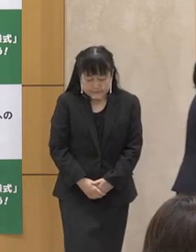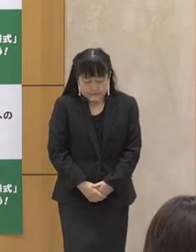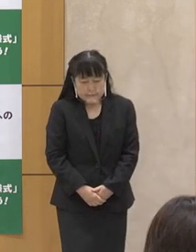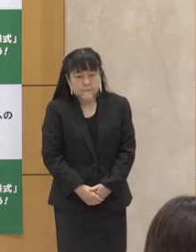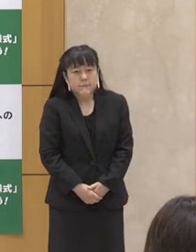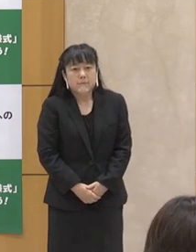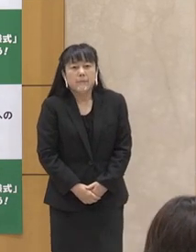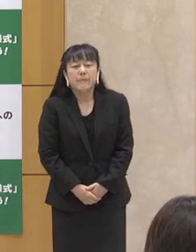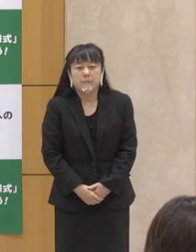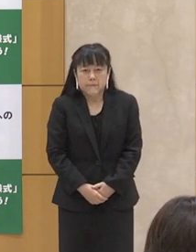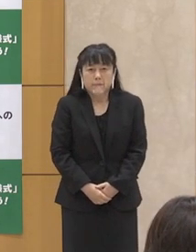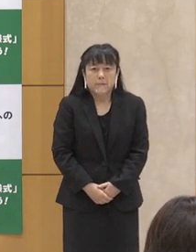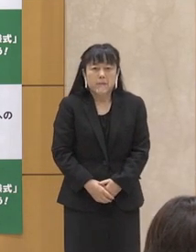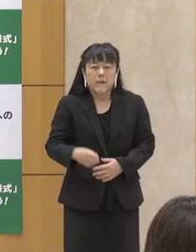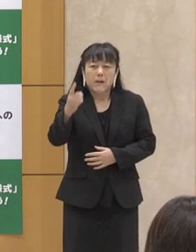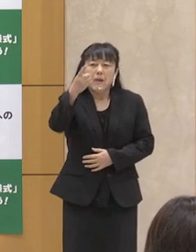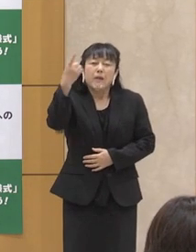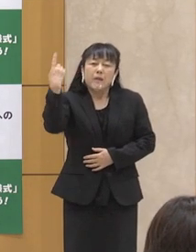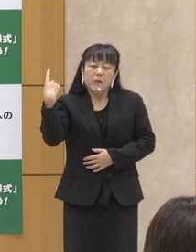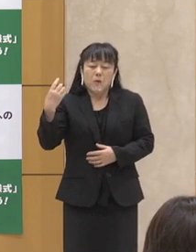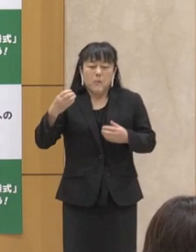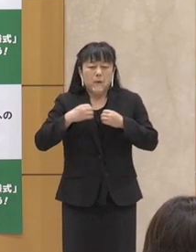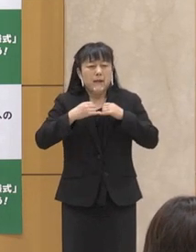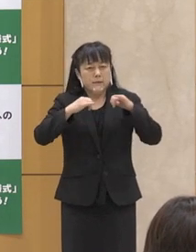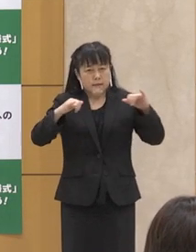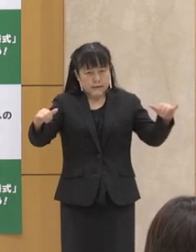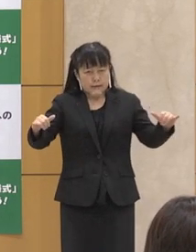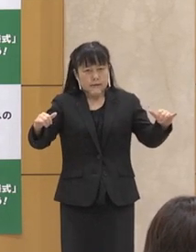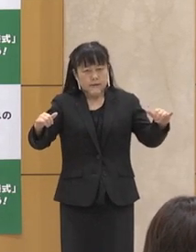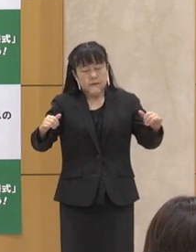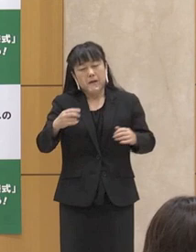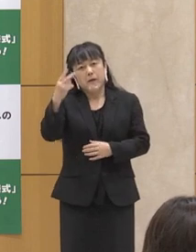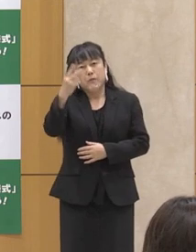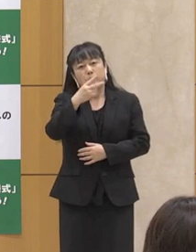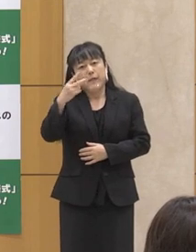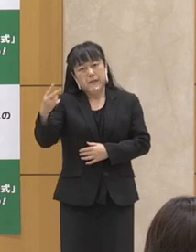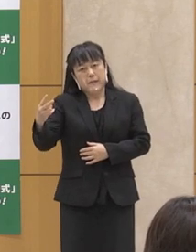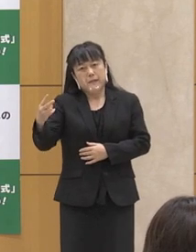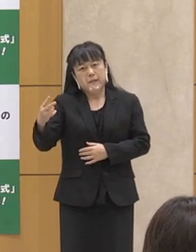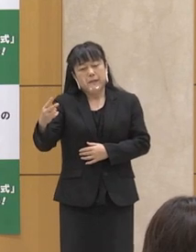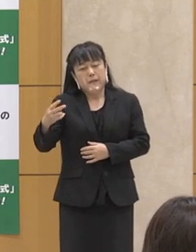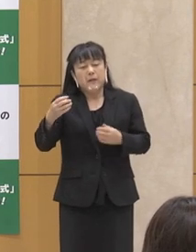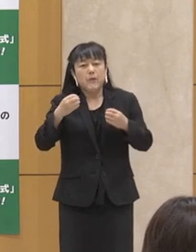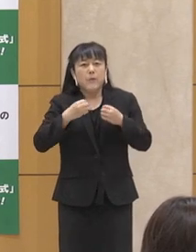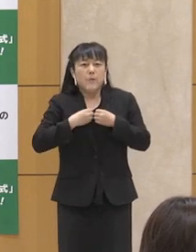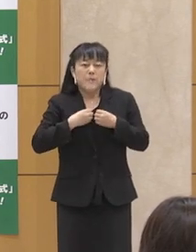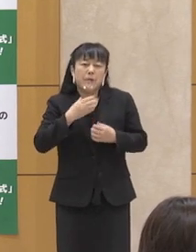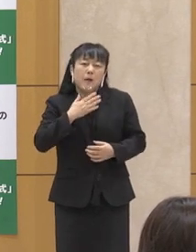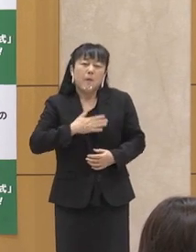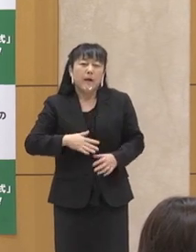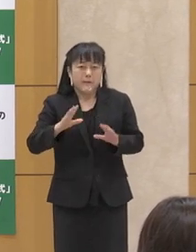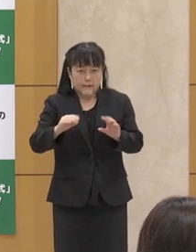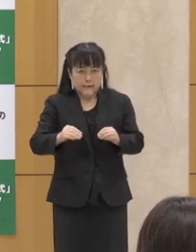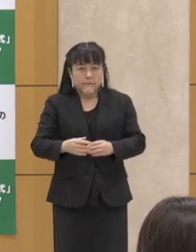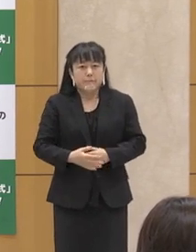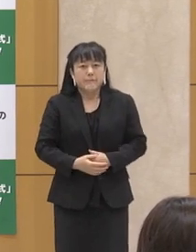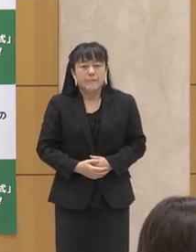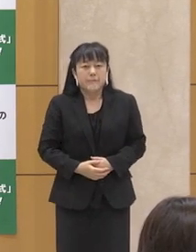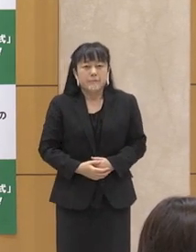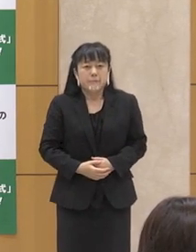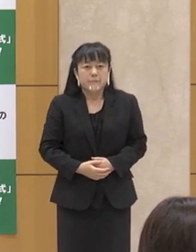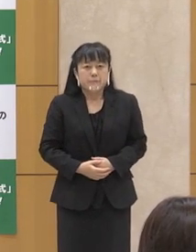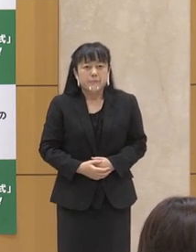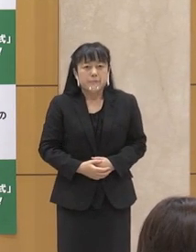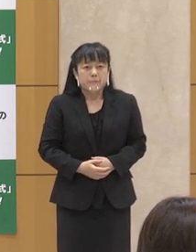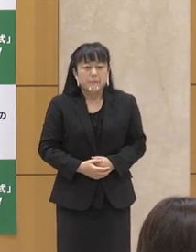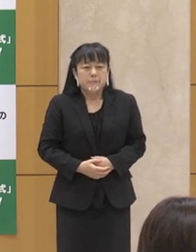昨日も2人の方の陽性が確認されたわけであります